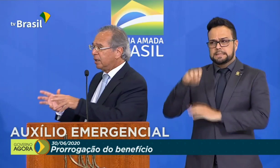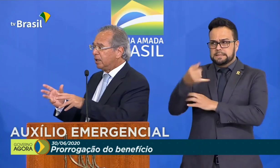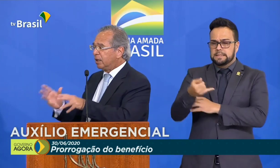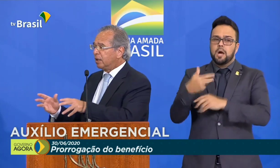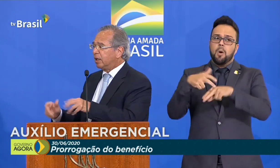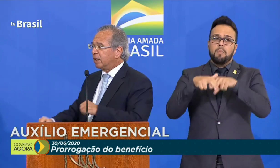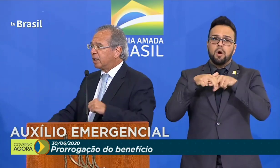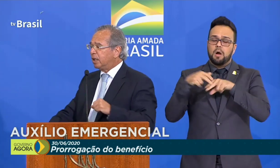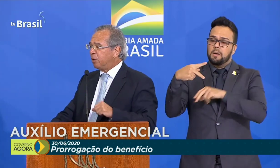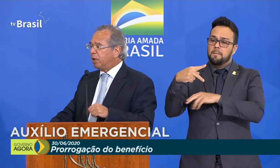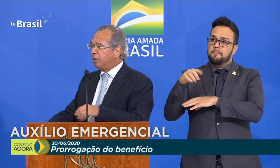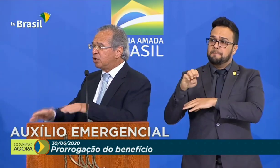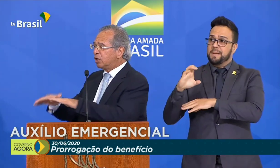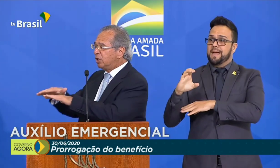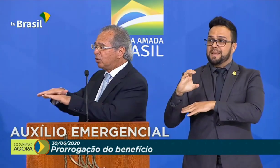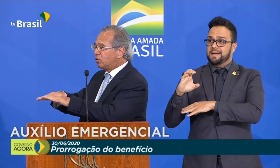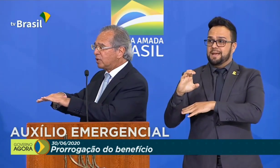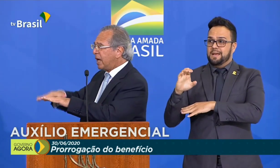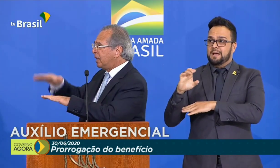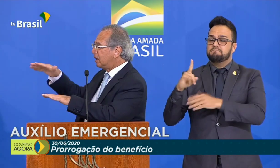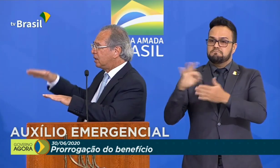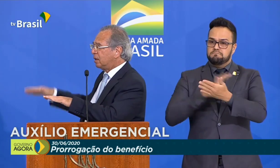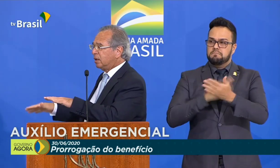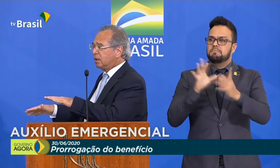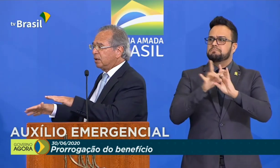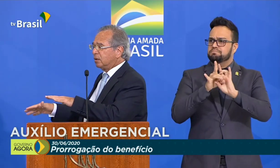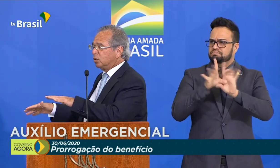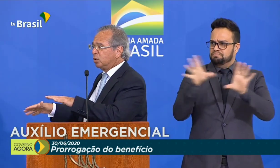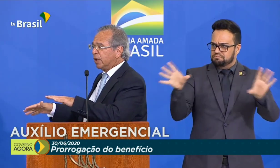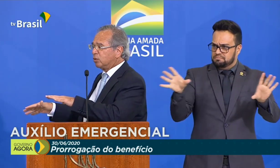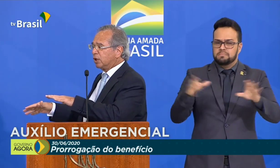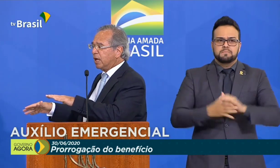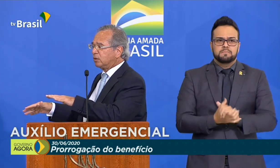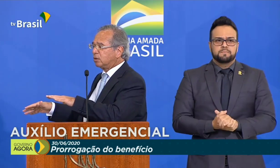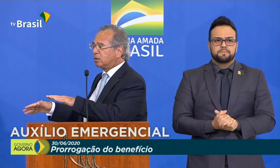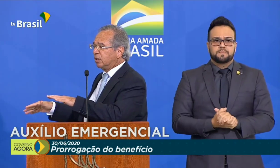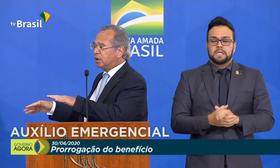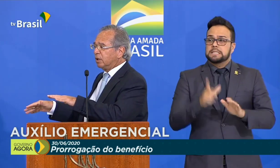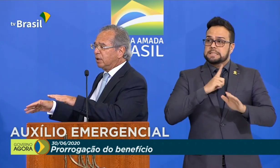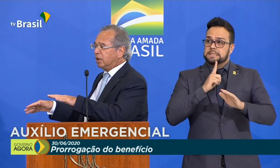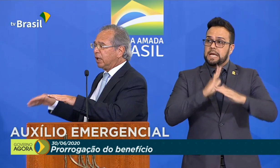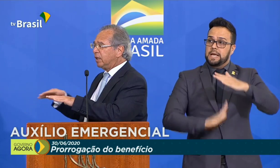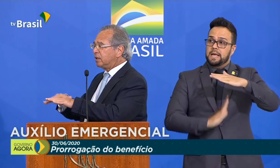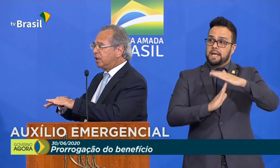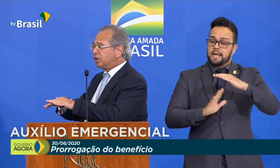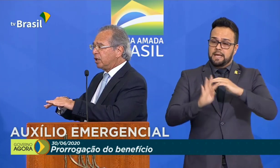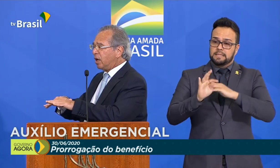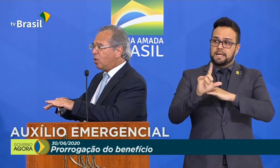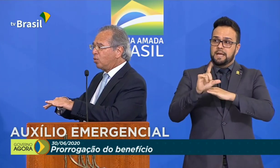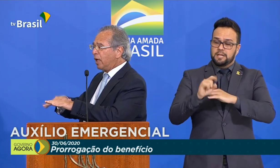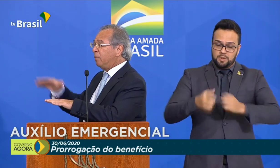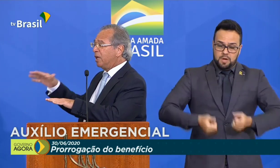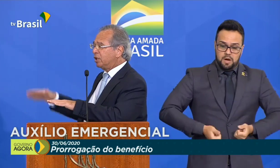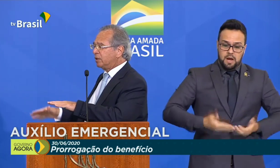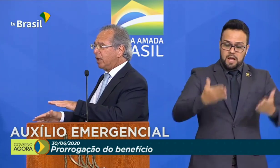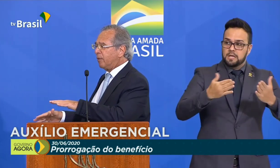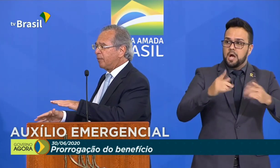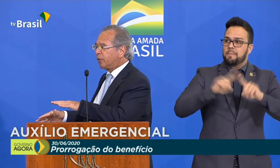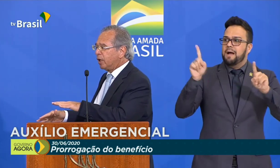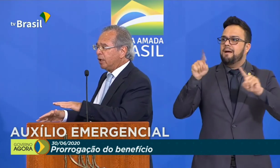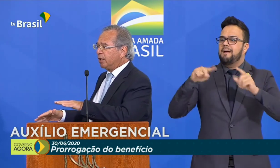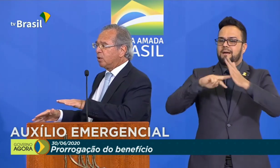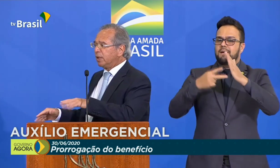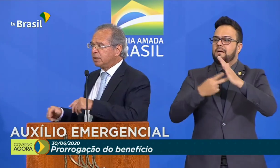PEC, que permite que isso saia do teto de gastos e que seja algo